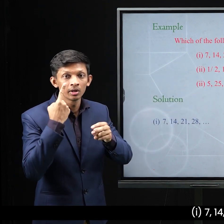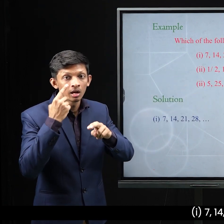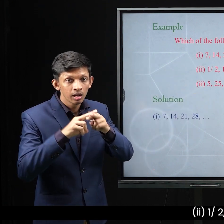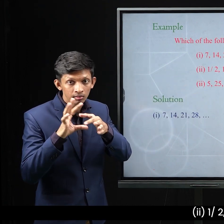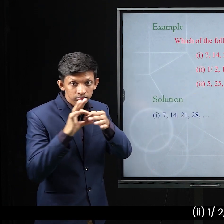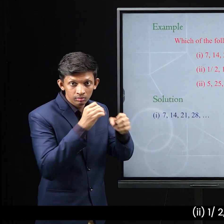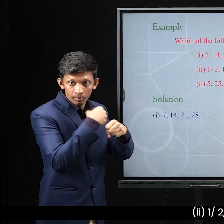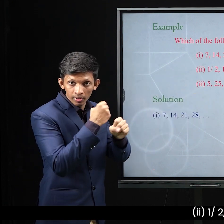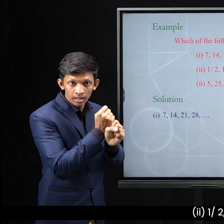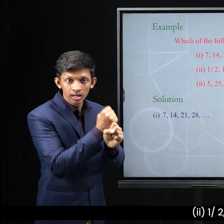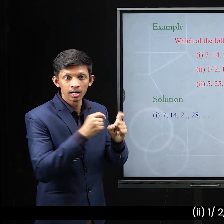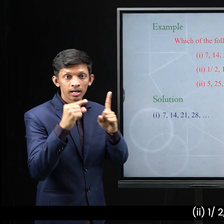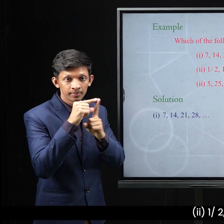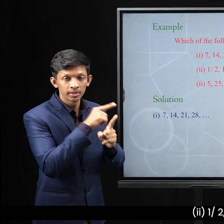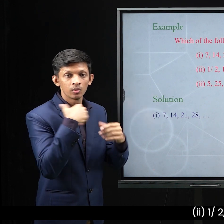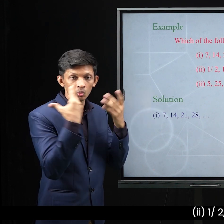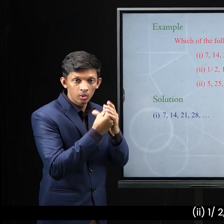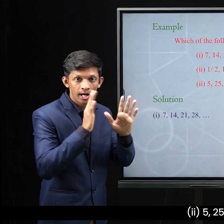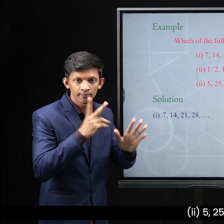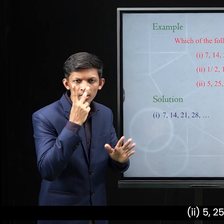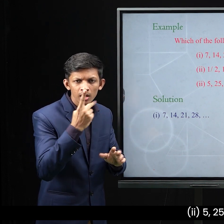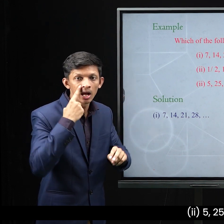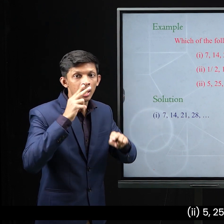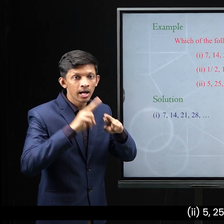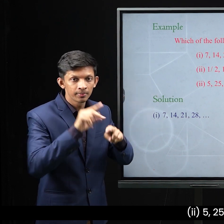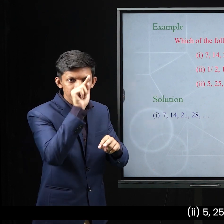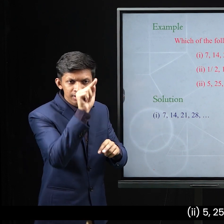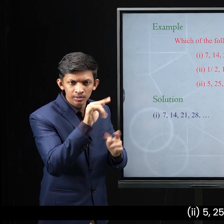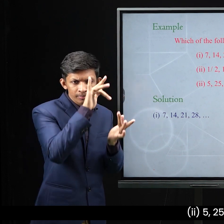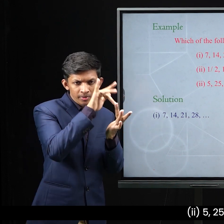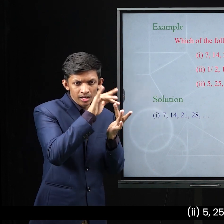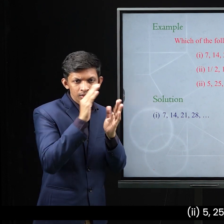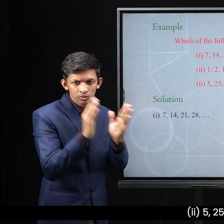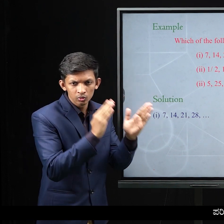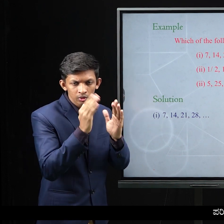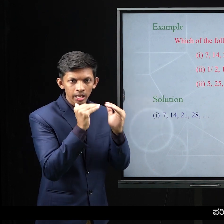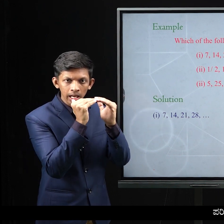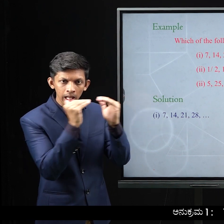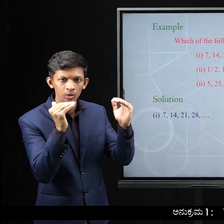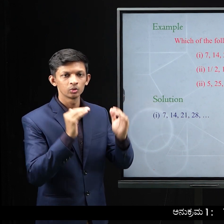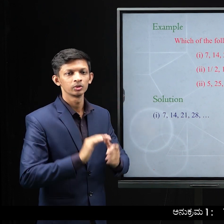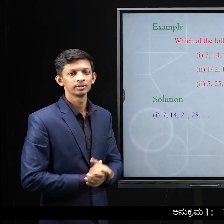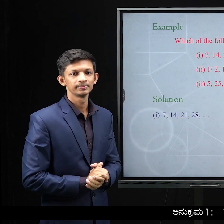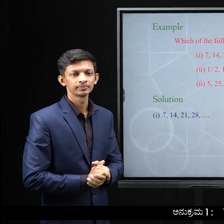28. 1/2 1 2 4 5 25 50 75. ಪರಿಹಾರ: ಅನುಕ್ರಮ 1